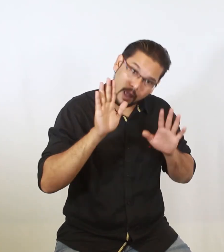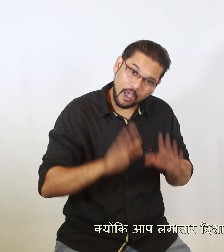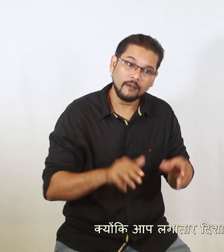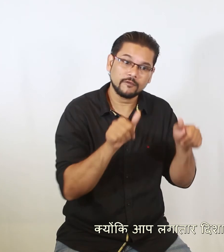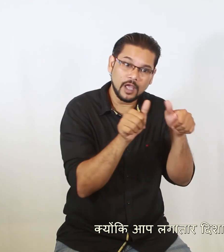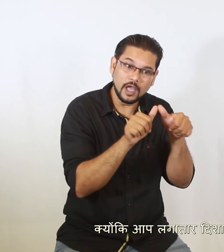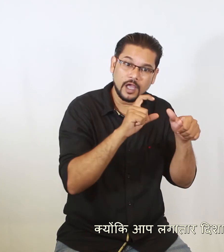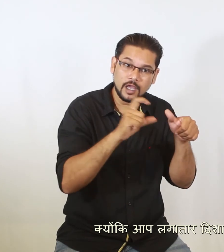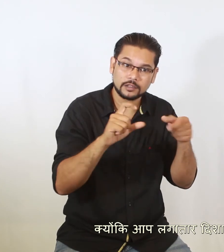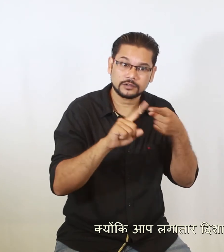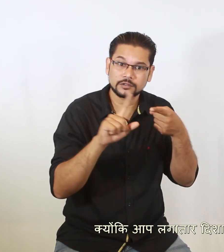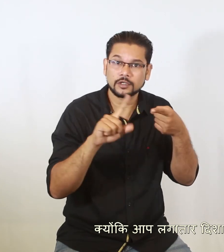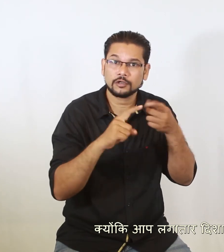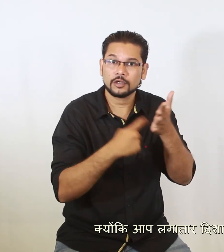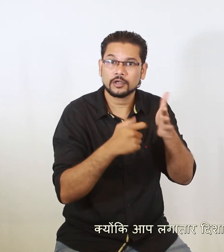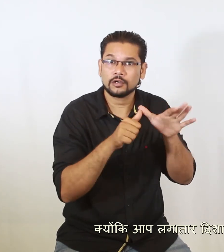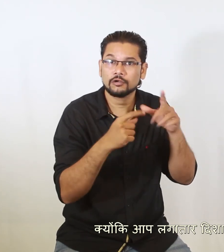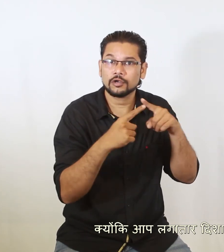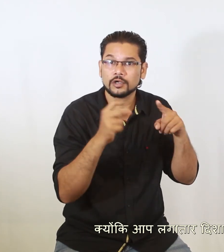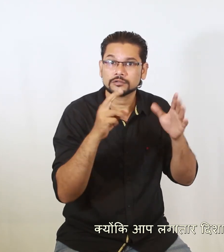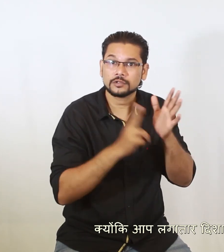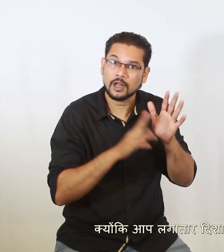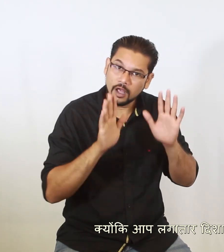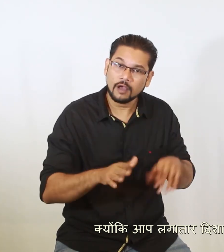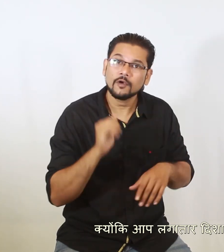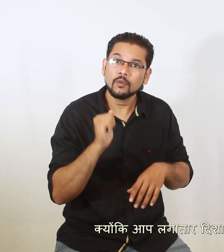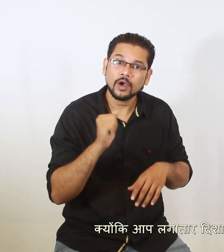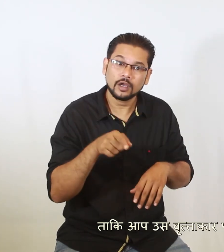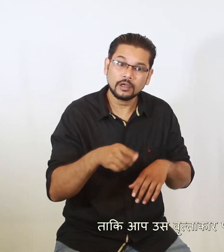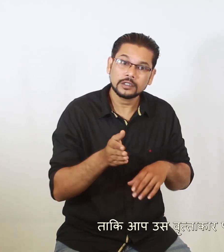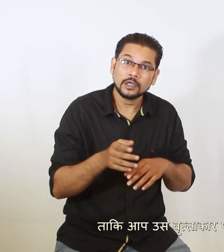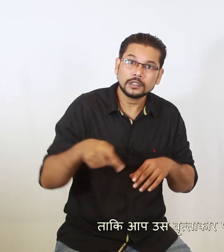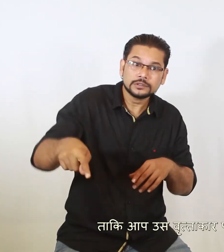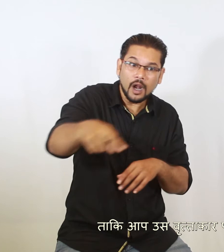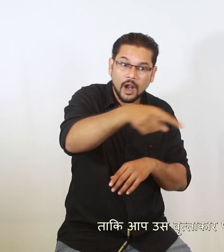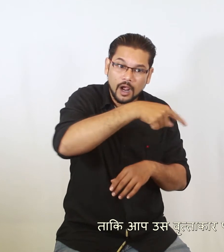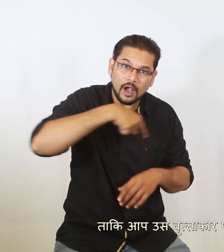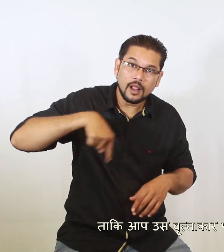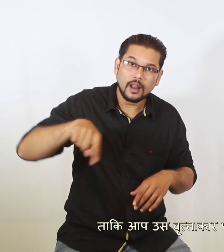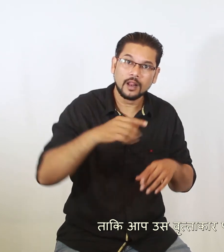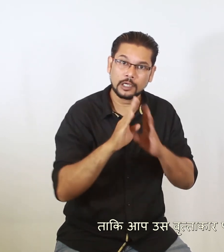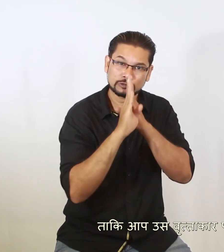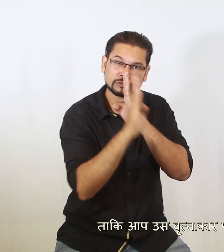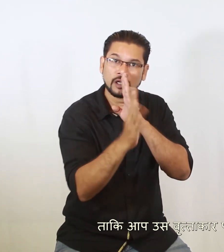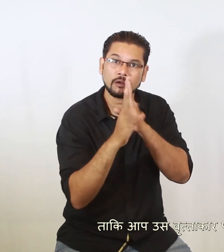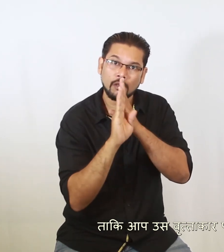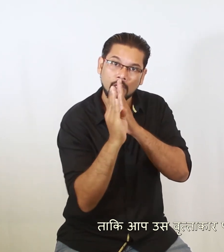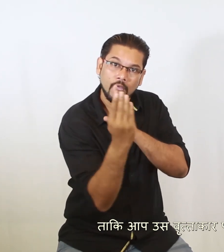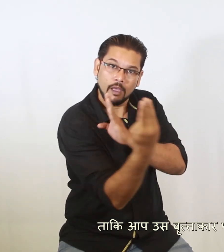क्योंकि आप लगातार दिशा बदलते जा रहे हैं ताकि आप इस वृत्ताकार पत पर दोड सकें